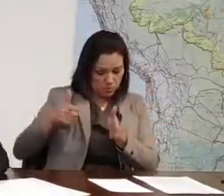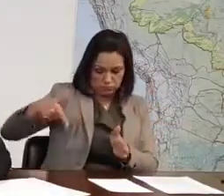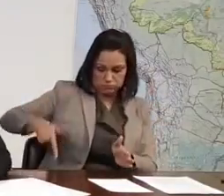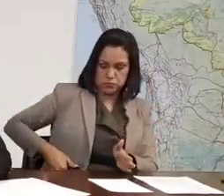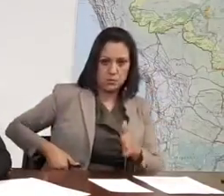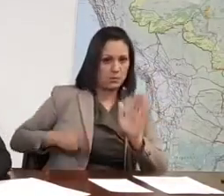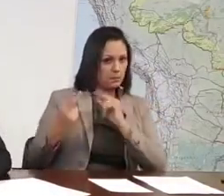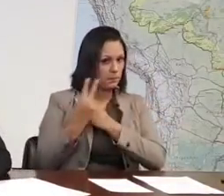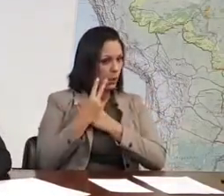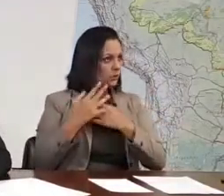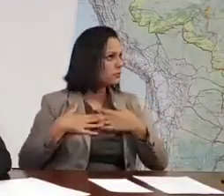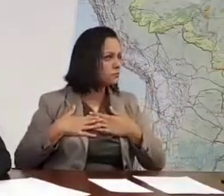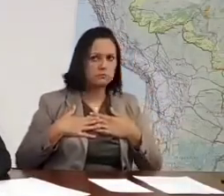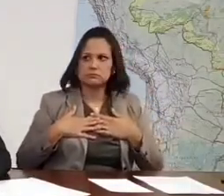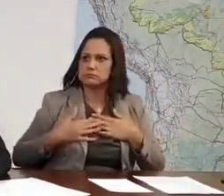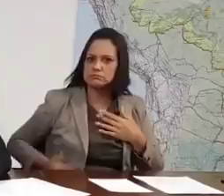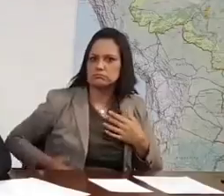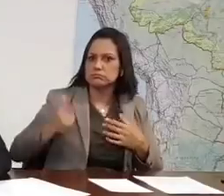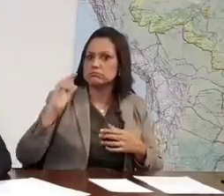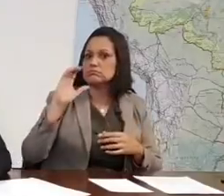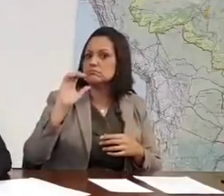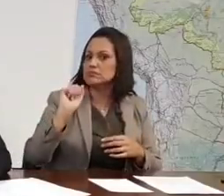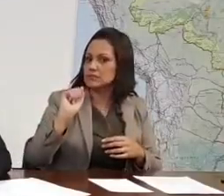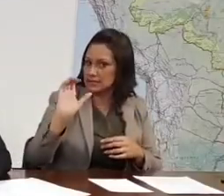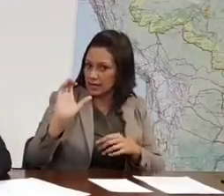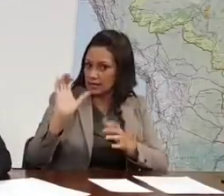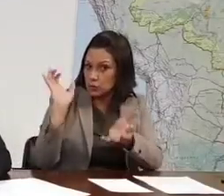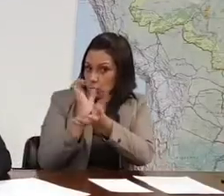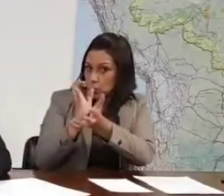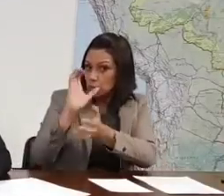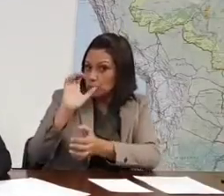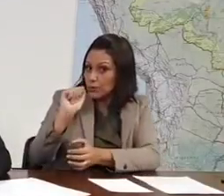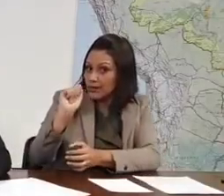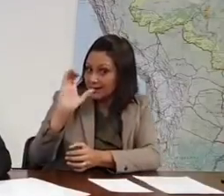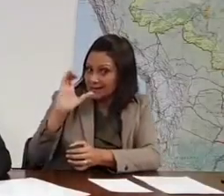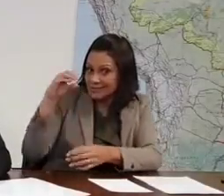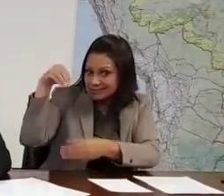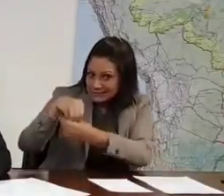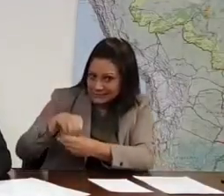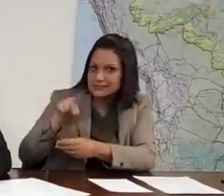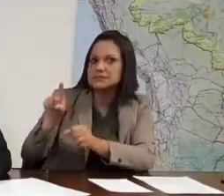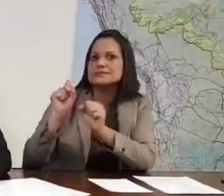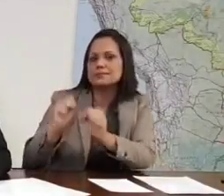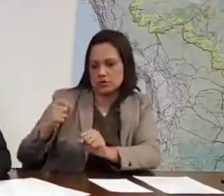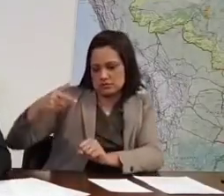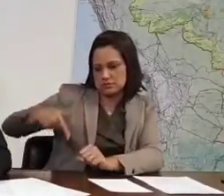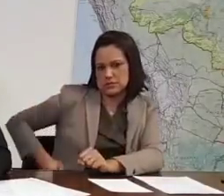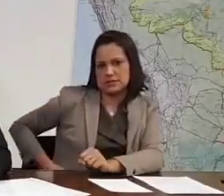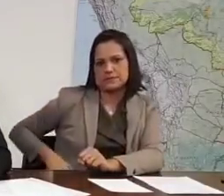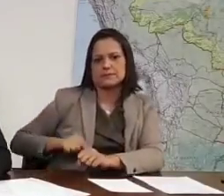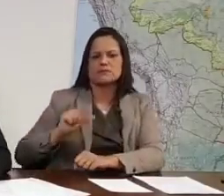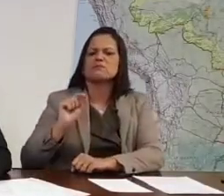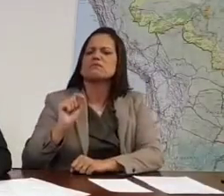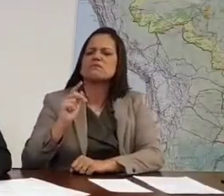proteção. Do CAC. Do CAC, tá certo? Porte para praça com estabilidade. O que é